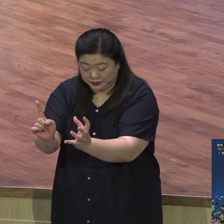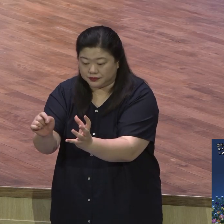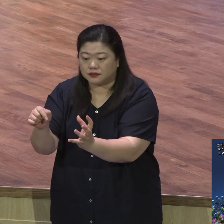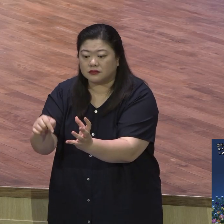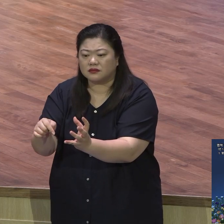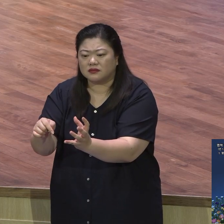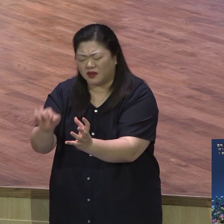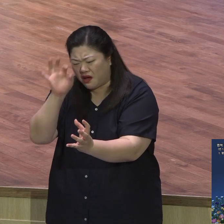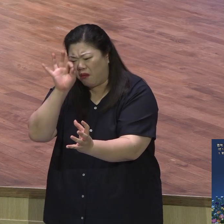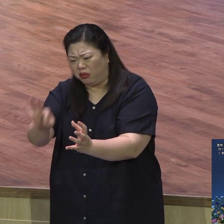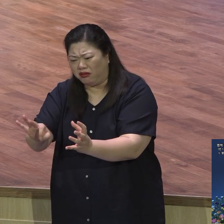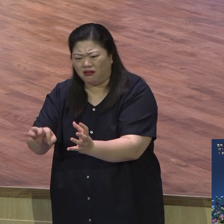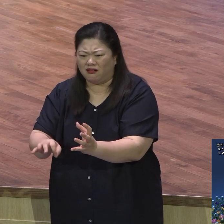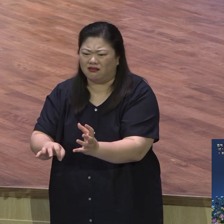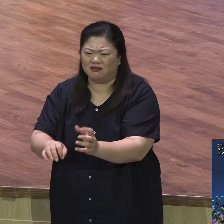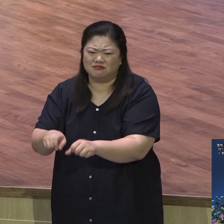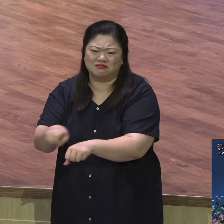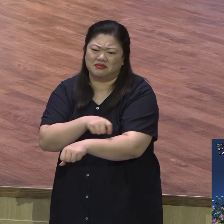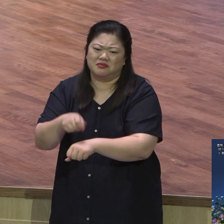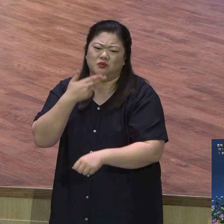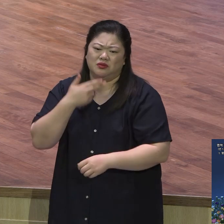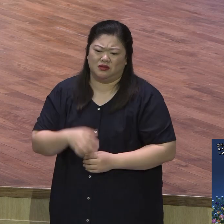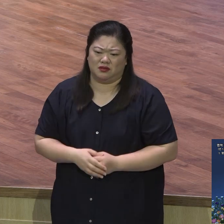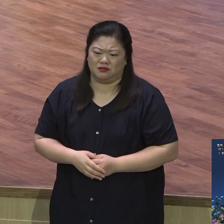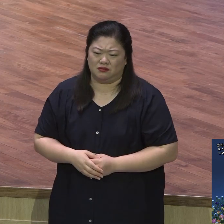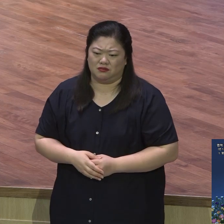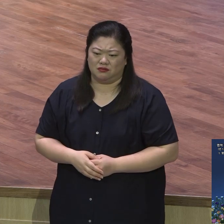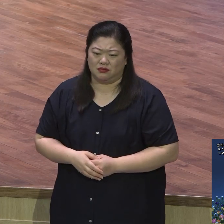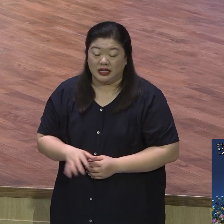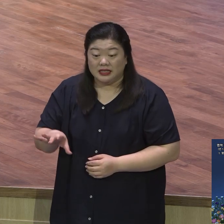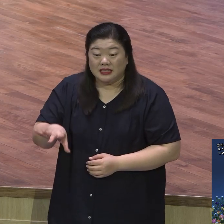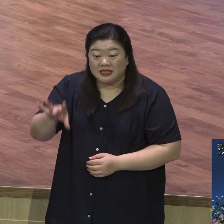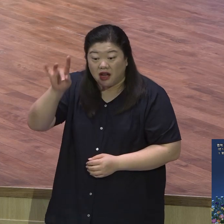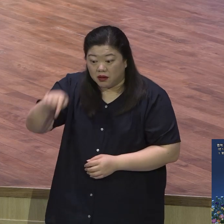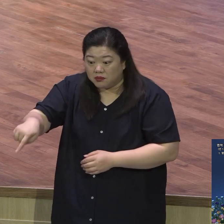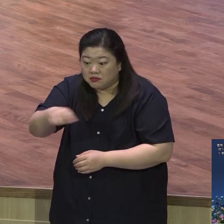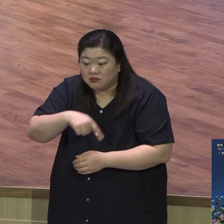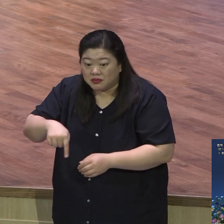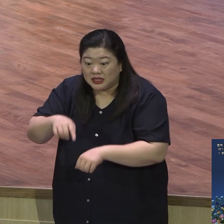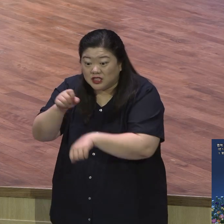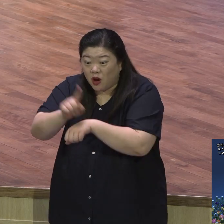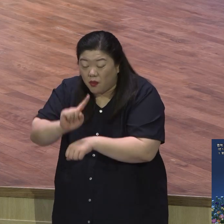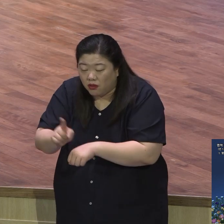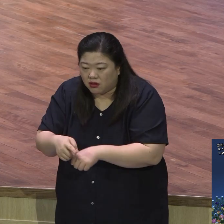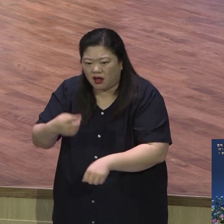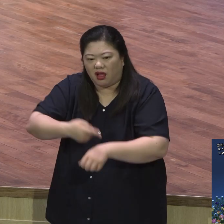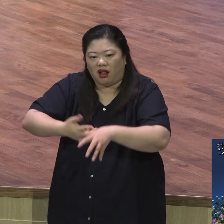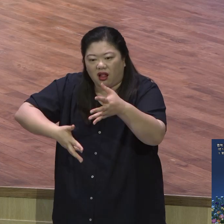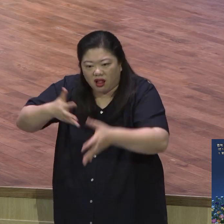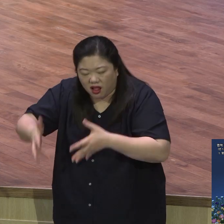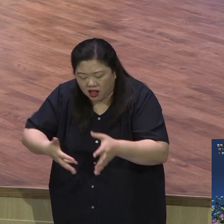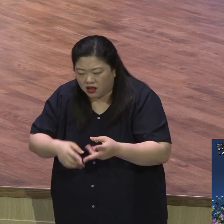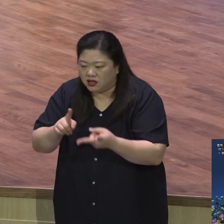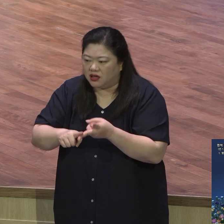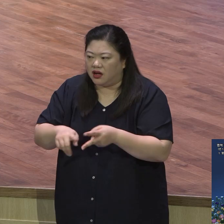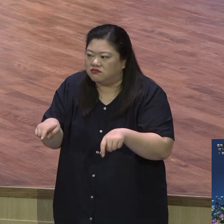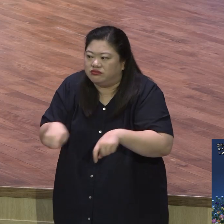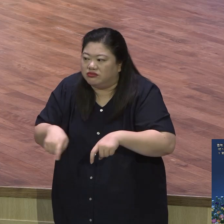이런 기도원과 산비명 용사 이런 명칭도 없었고 참 겁쟁이들 고압지졸들 산비명이에요.